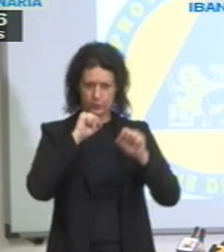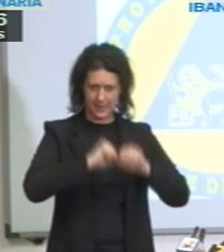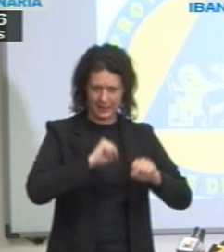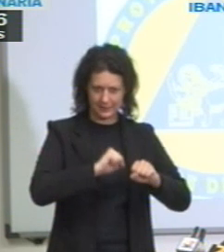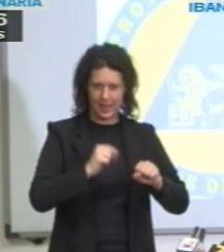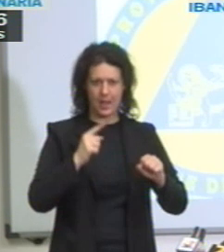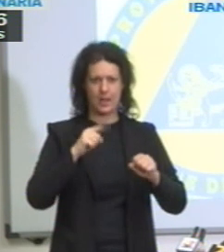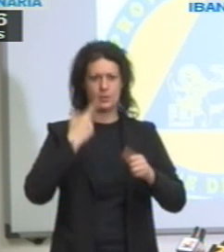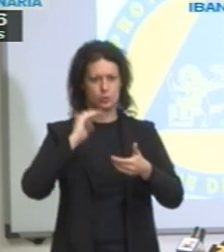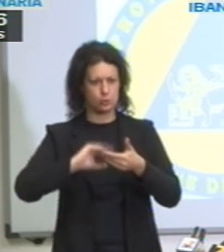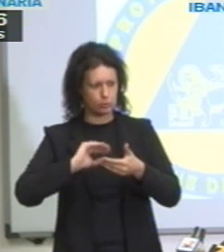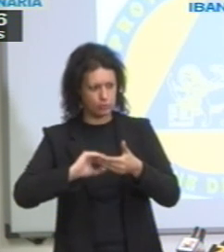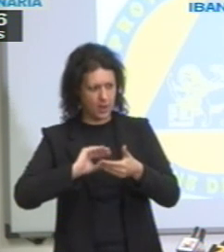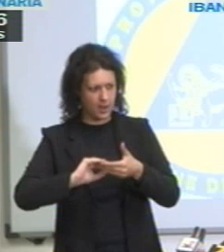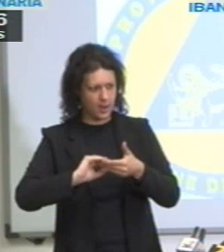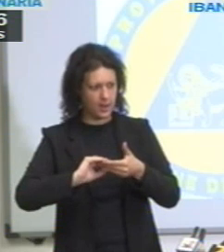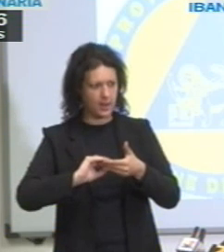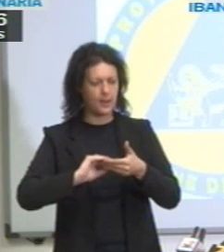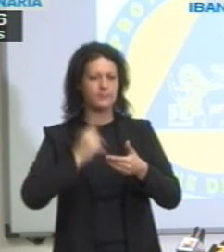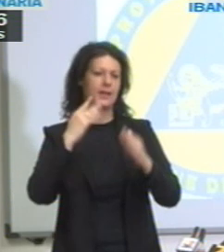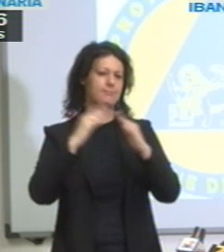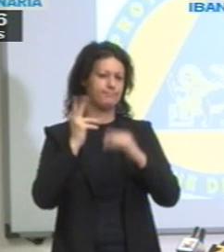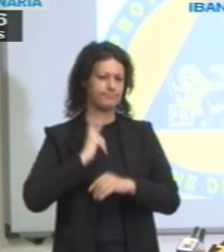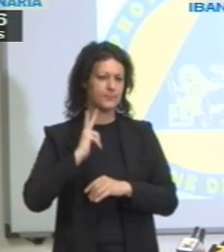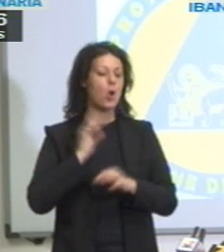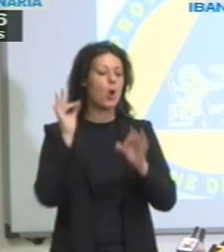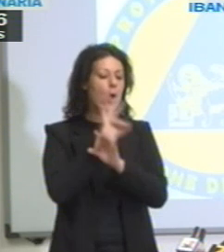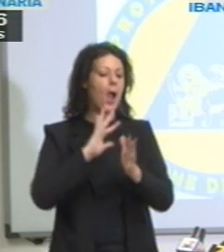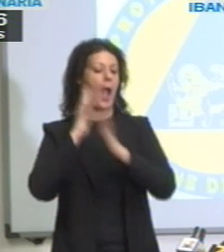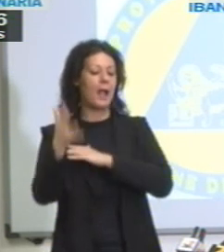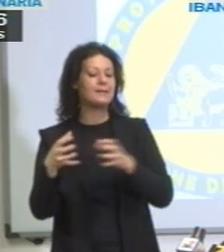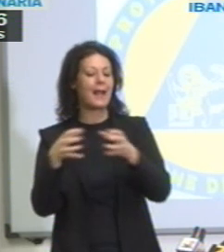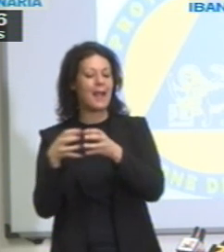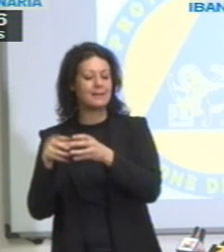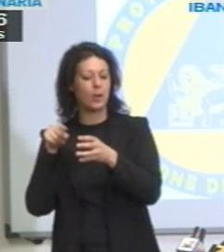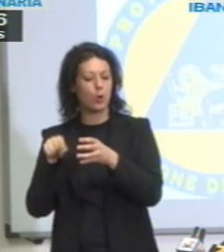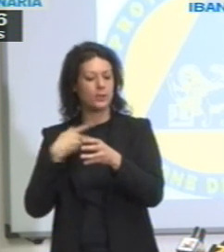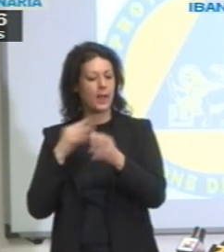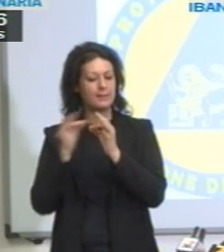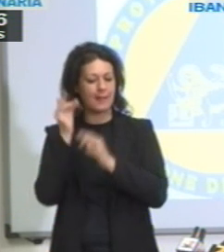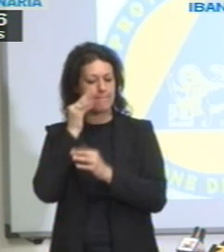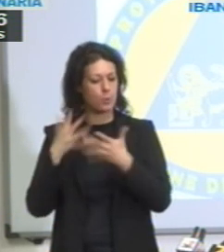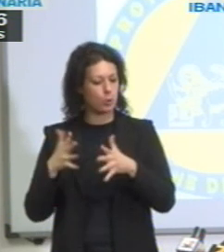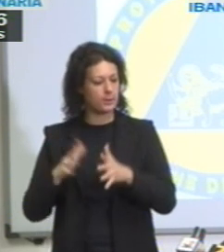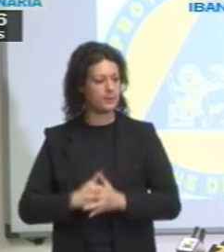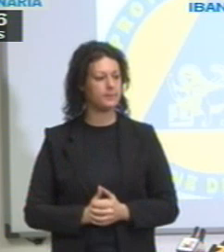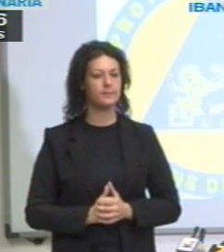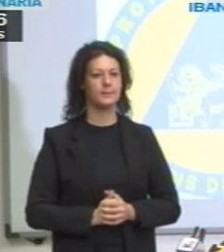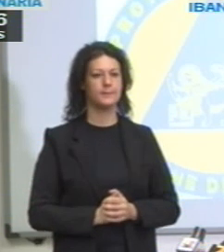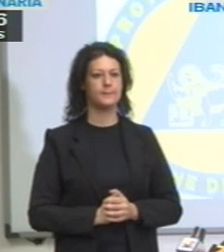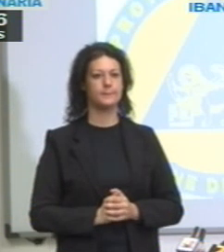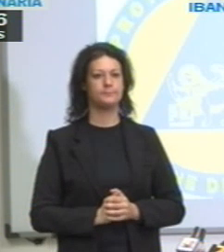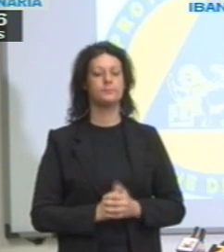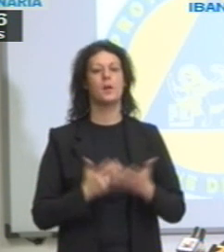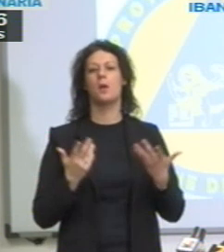quindi immagino sì. RSA, o ci sono anche altre categorie rilevanti? No, guardate, è molto semplice,